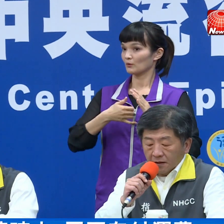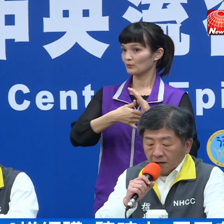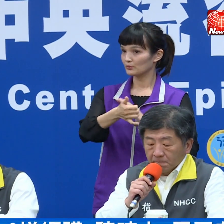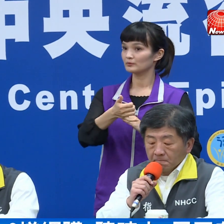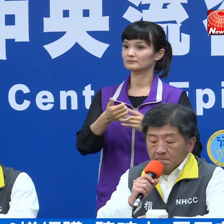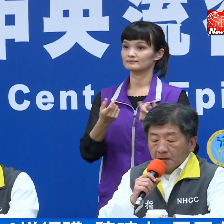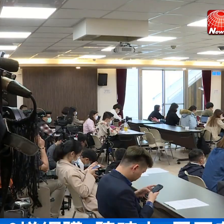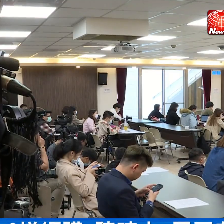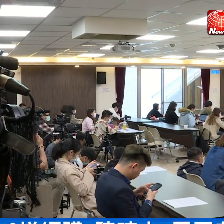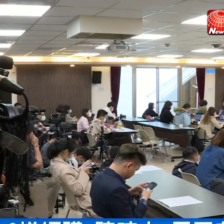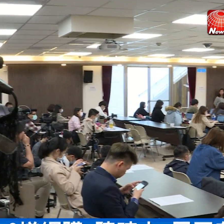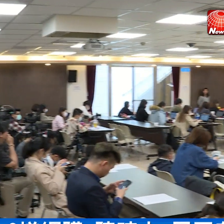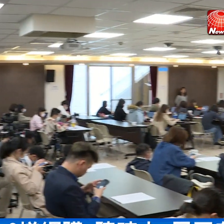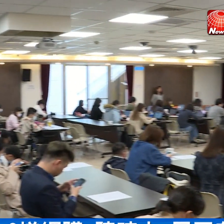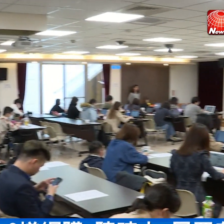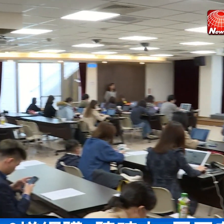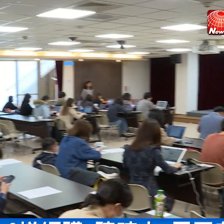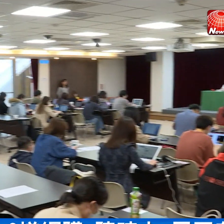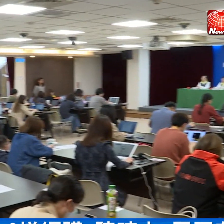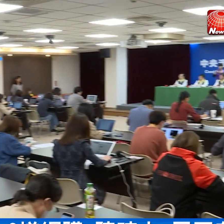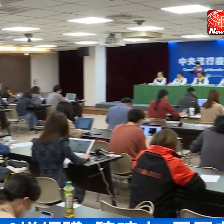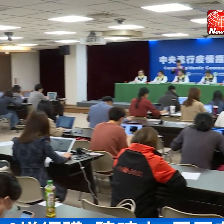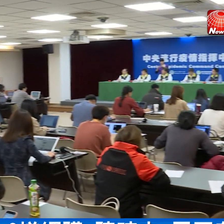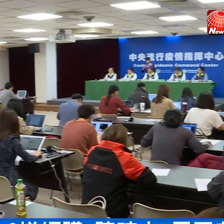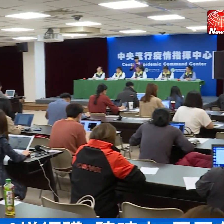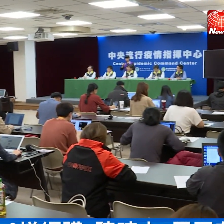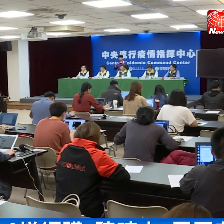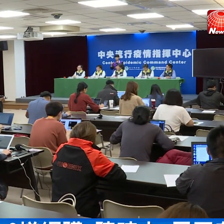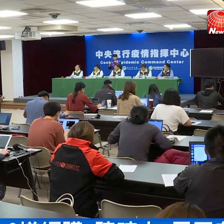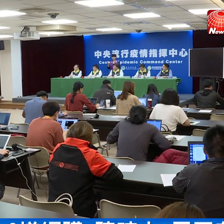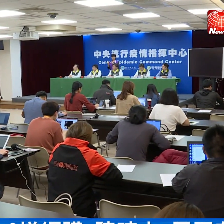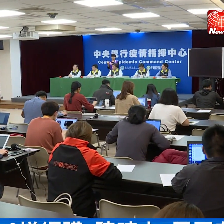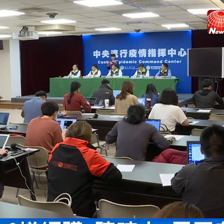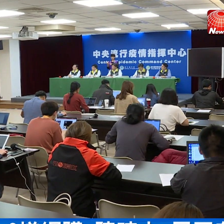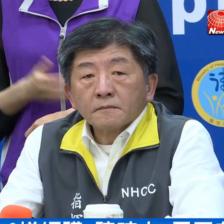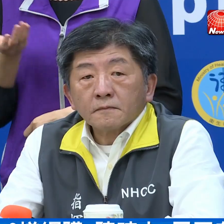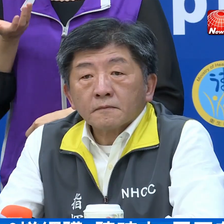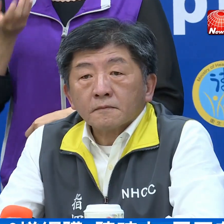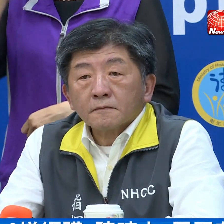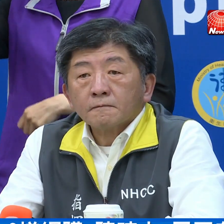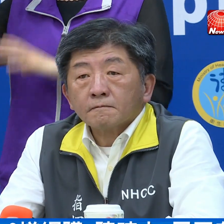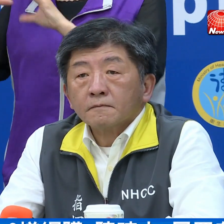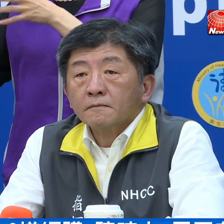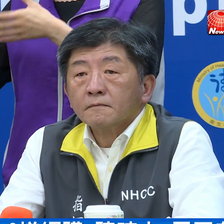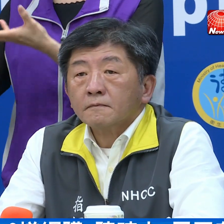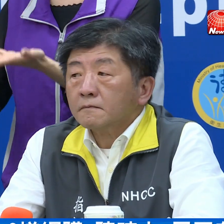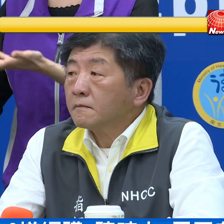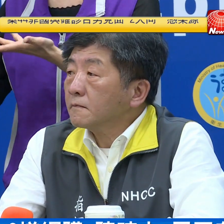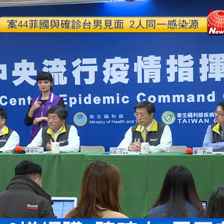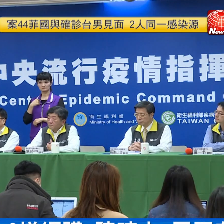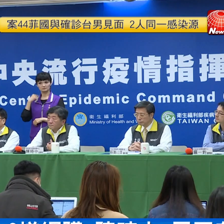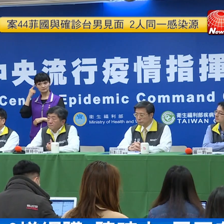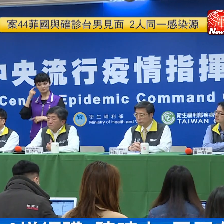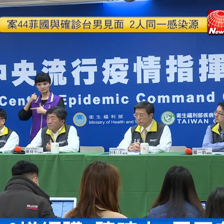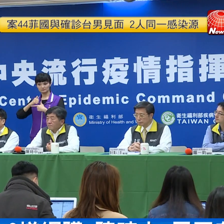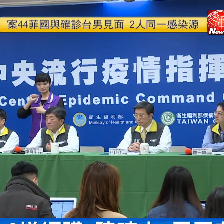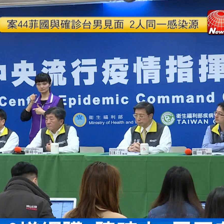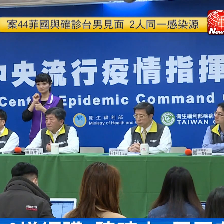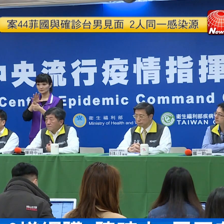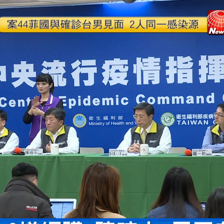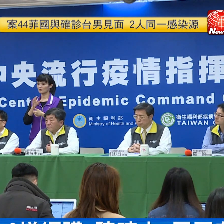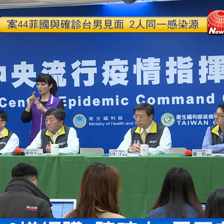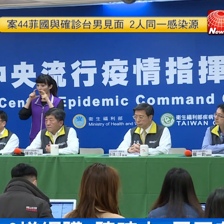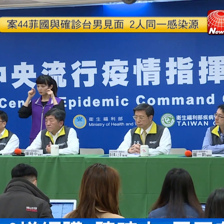15人。 疫情指挥中心捎来好消息，确诊个案没有增加，倒是全民关注的口罩实名制有